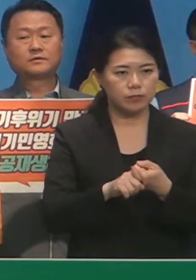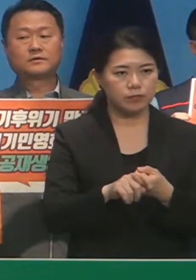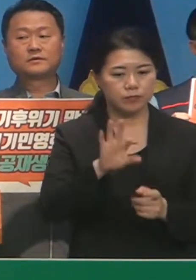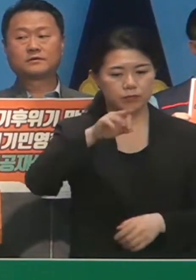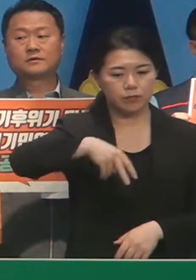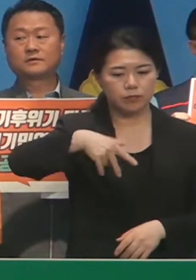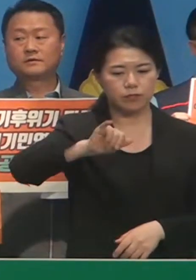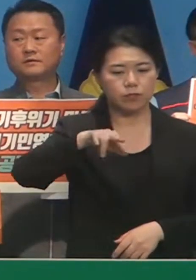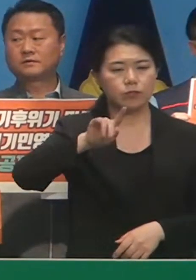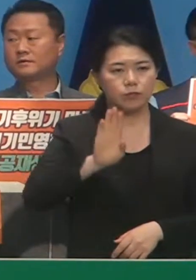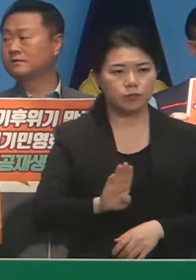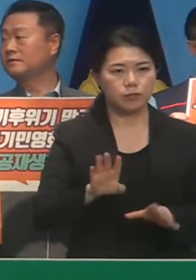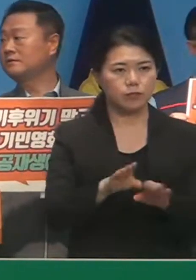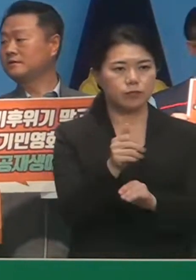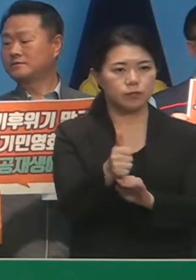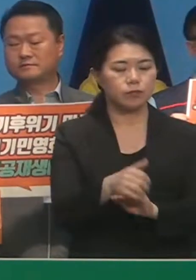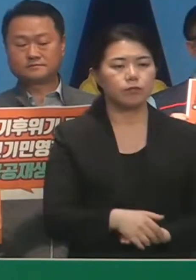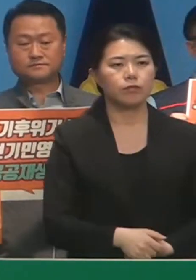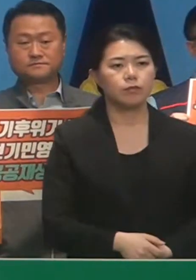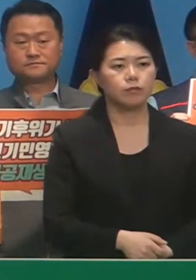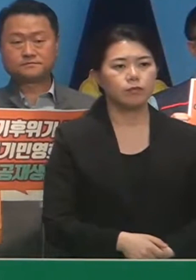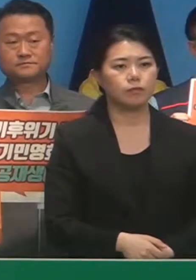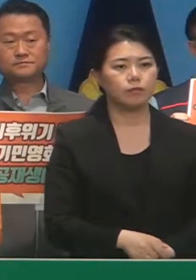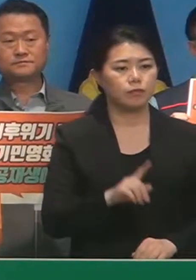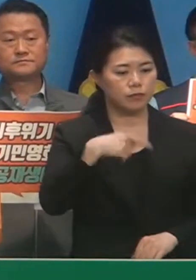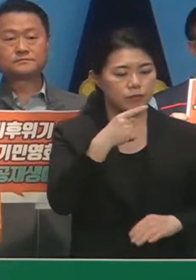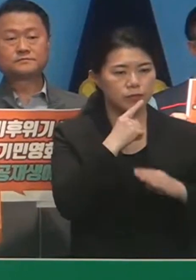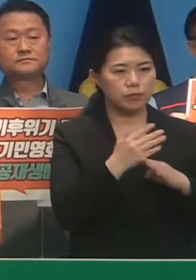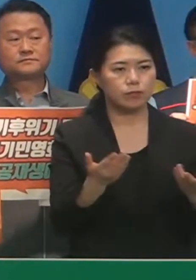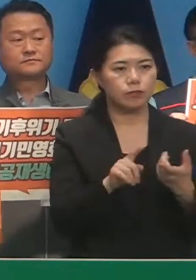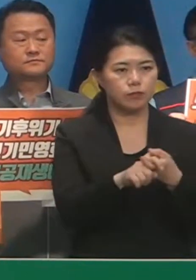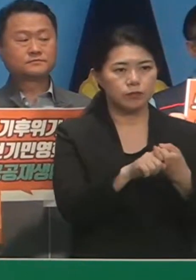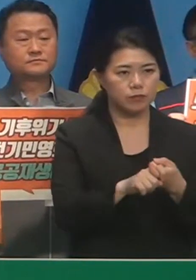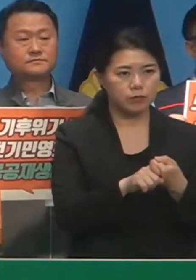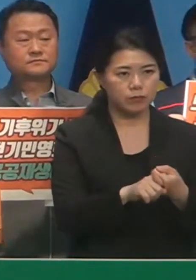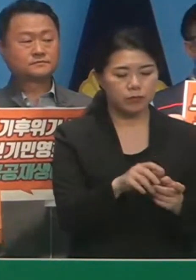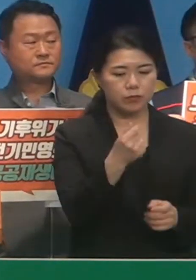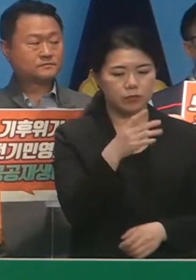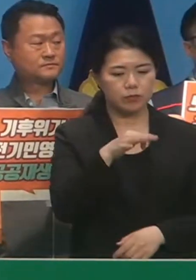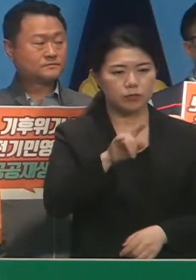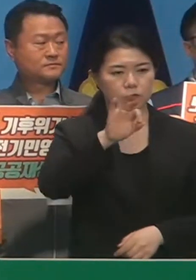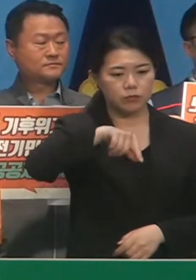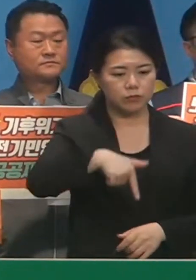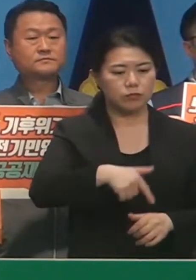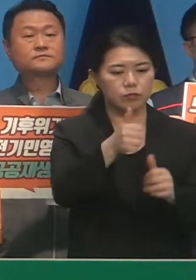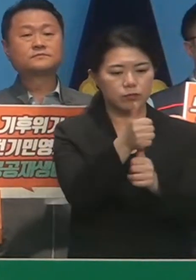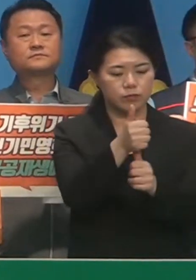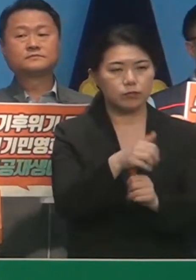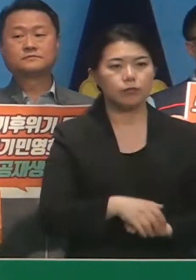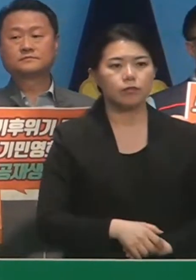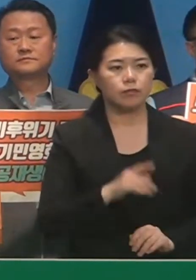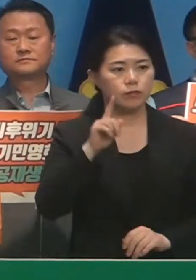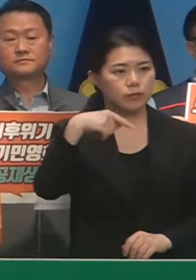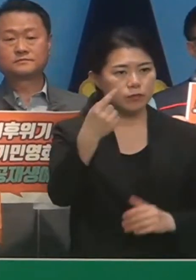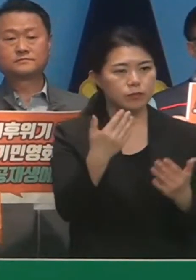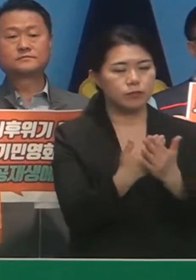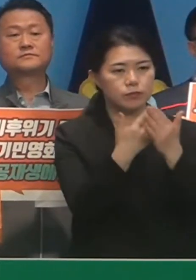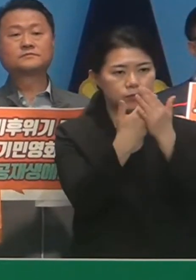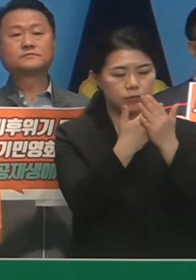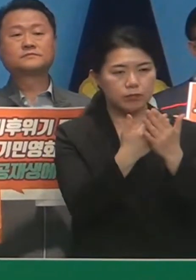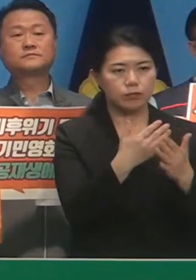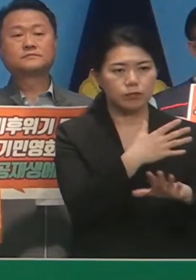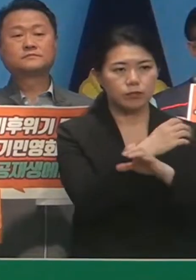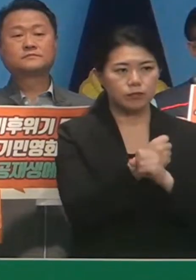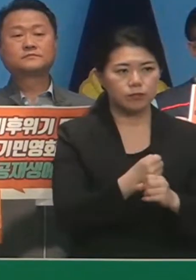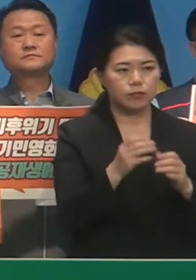유기섭 사무총장님 참석해 주셨습니다. 다음 민주노총 홍지욱 부위원장님 참석해 주셨습니다. 다음 발전